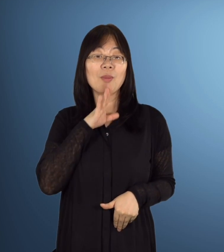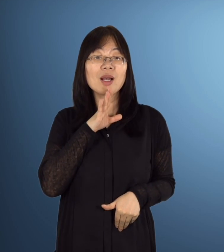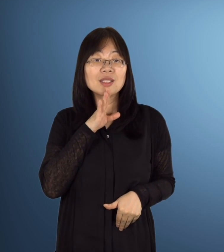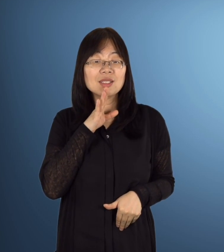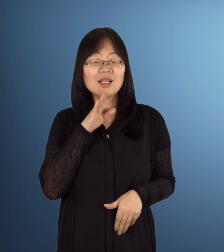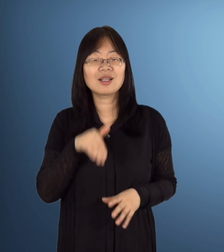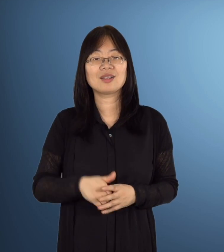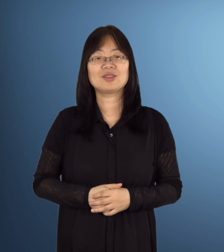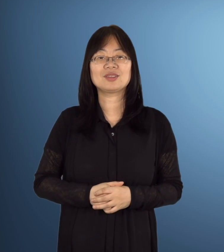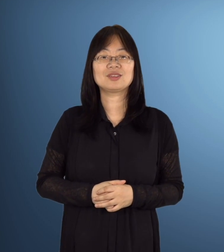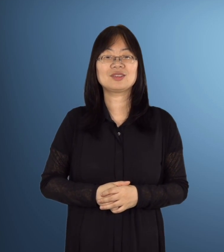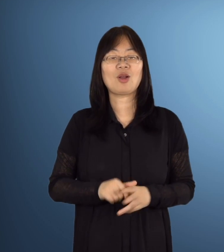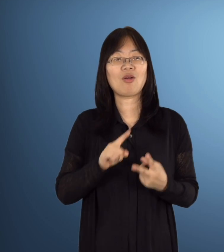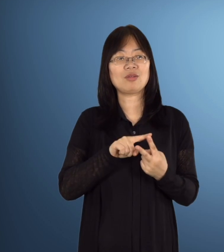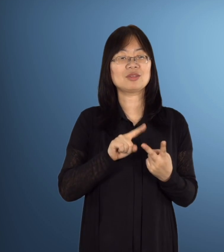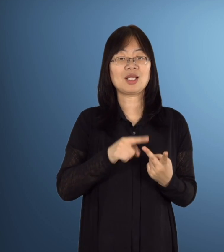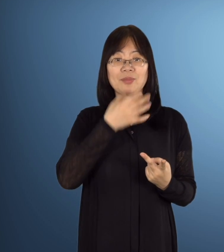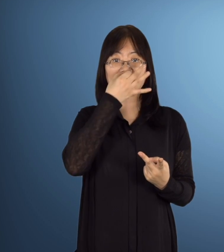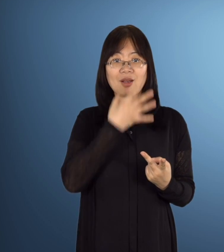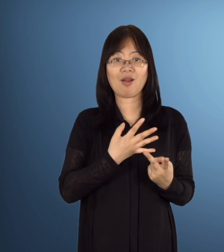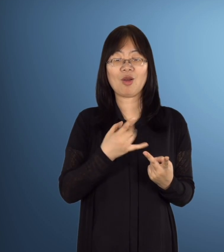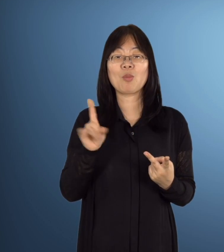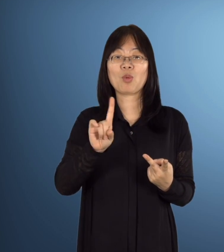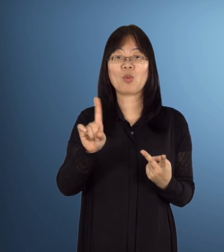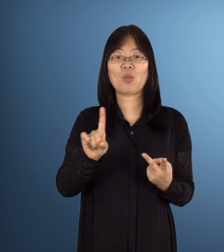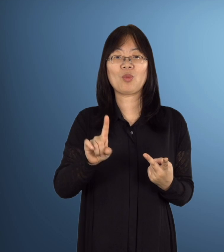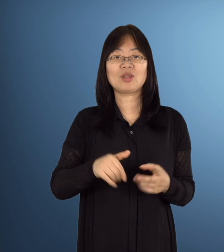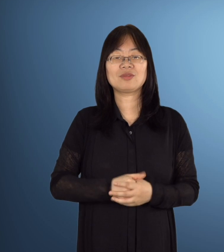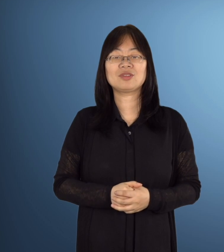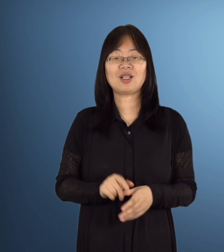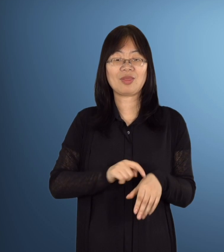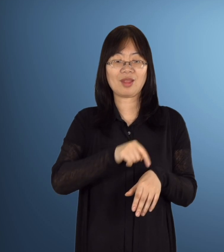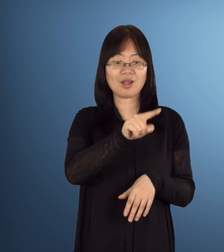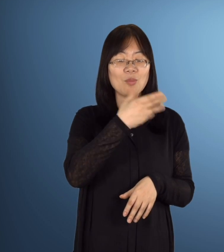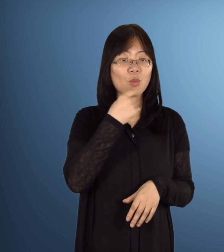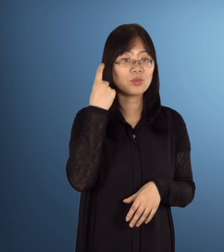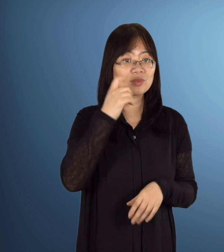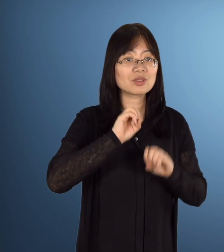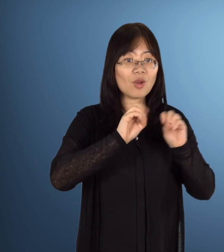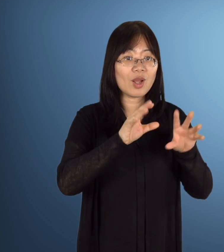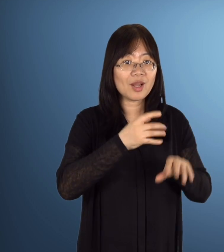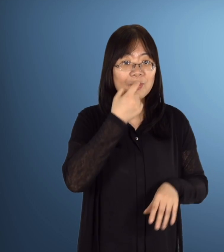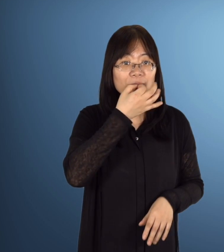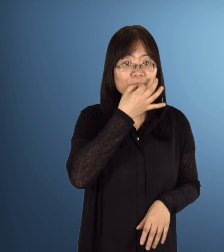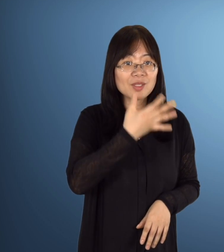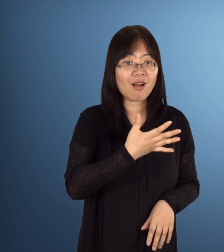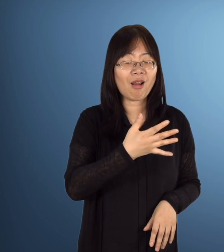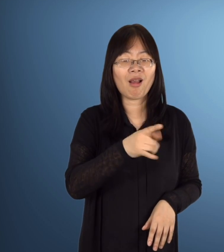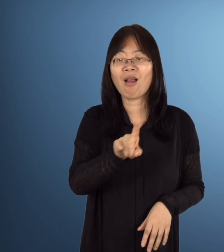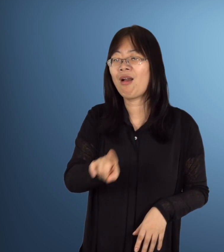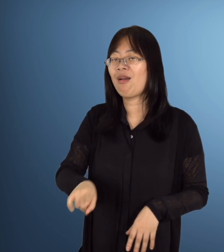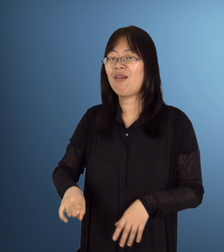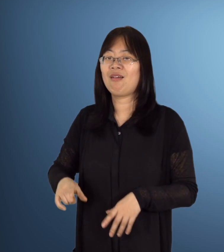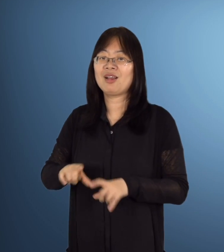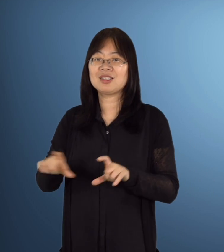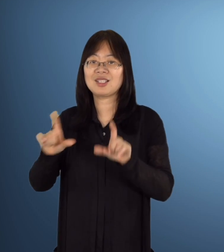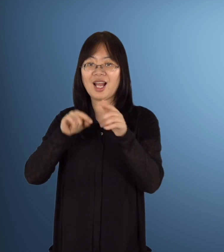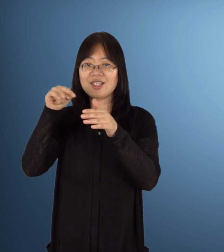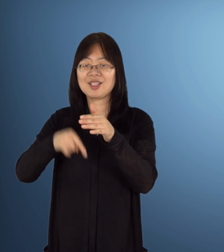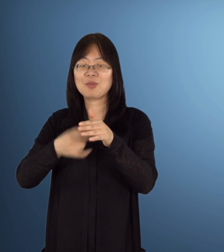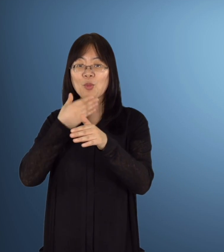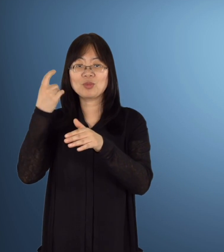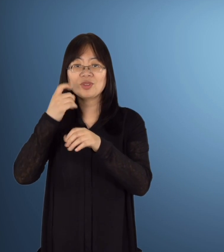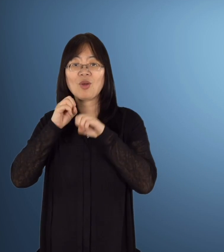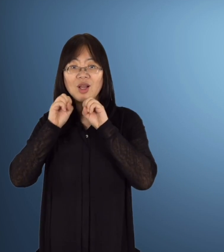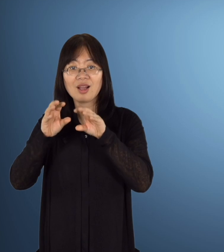여러분? 어느 쪽이 더 힘들 것 같아요? 나가서 복음 전하는 게 힘들어요? 일상의 자리에서 복음 전하는 게 힘들어요?